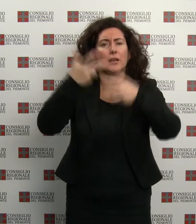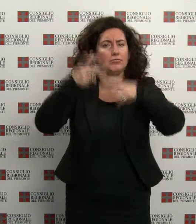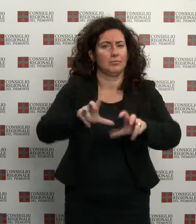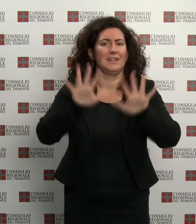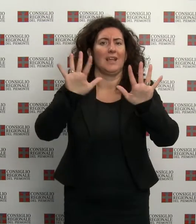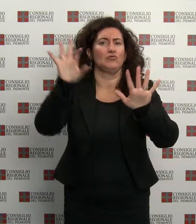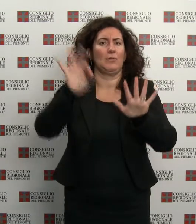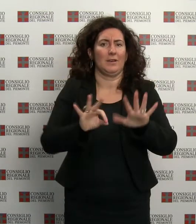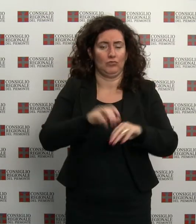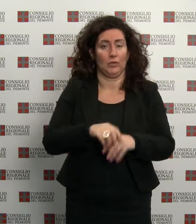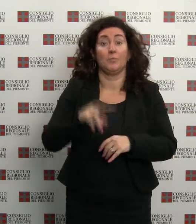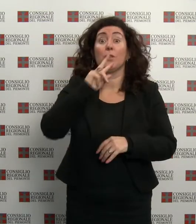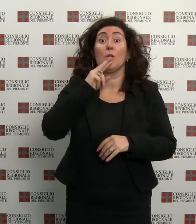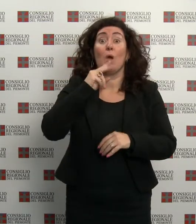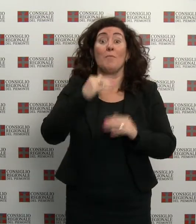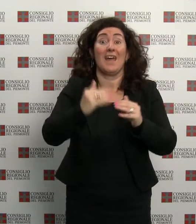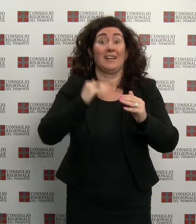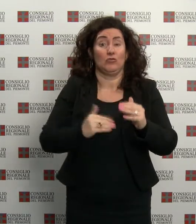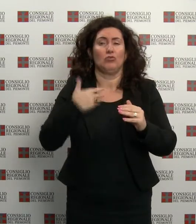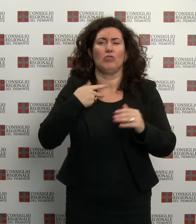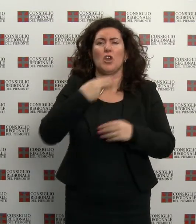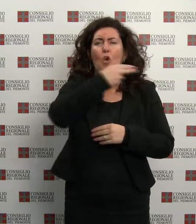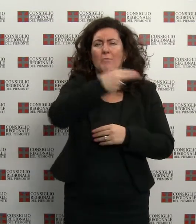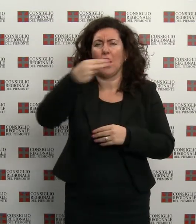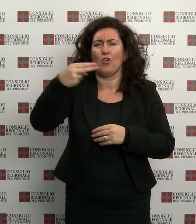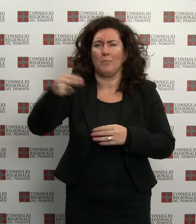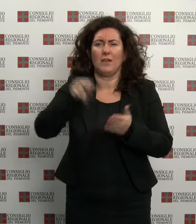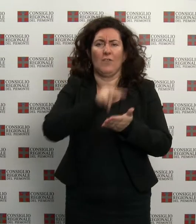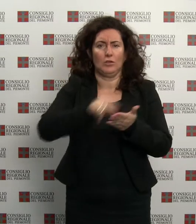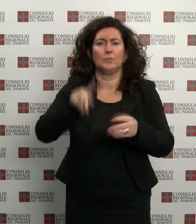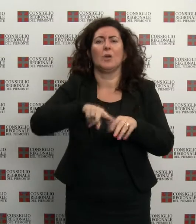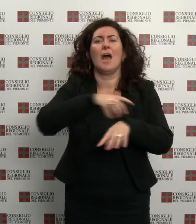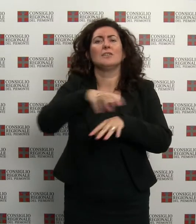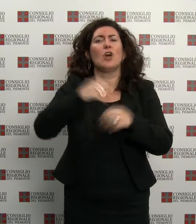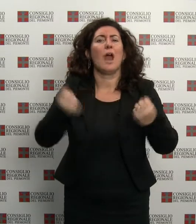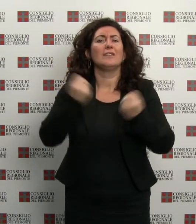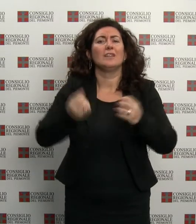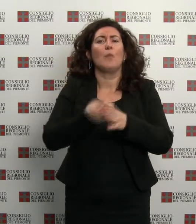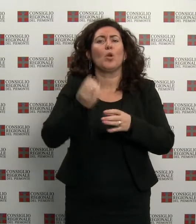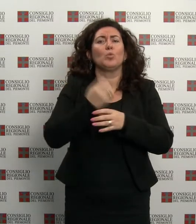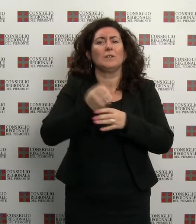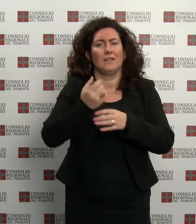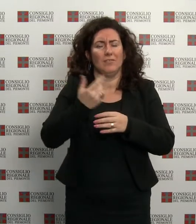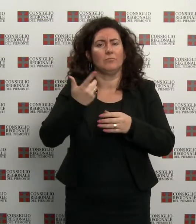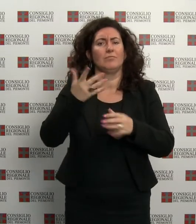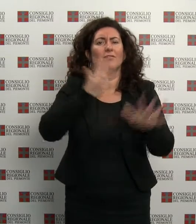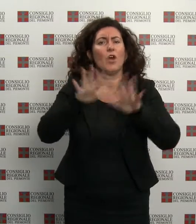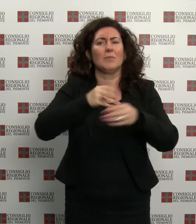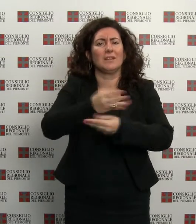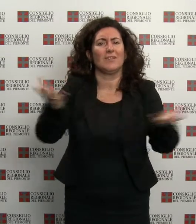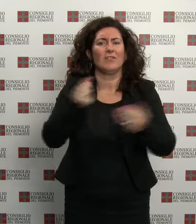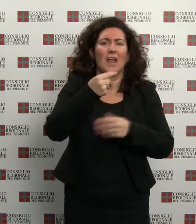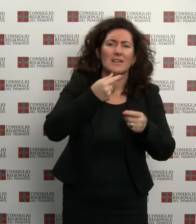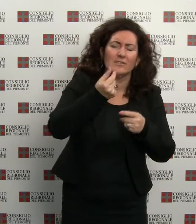Nel pomeriggio, dopo le votazioni su alcune nomine, l'assessore alle attività produttive ha svolto un'informativa sui finanziamenti alle aziende ubicate